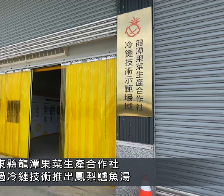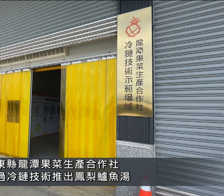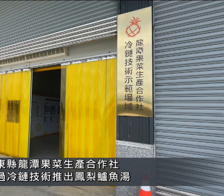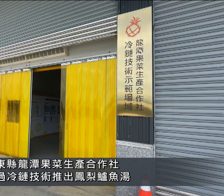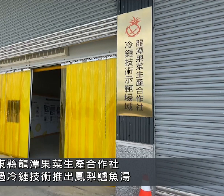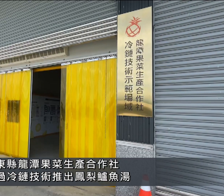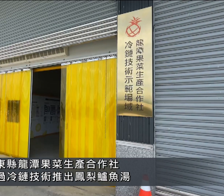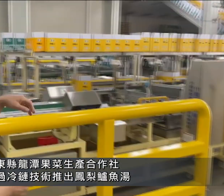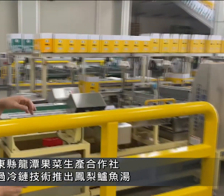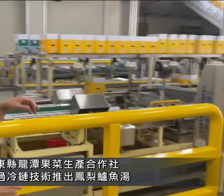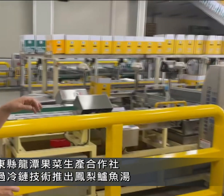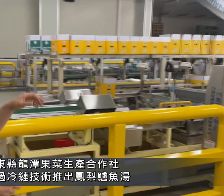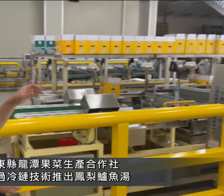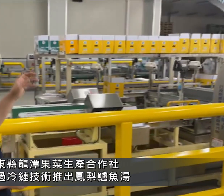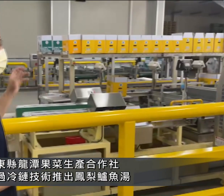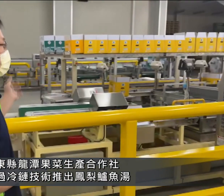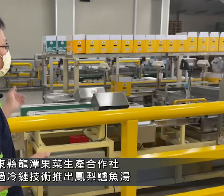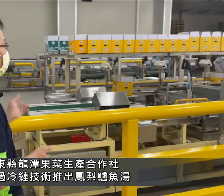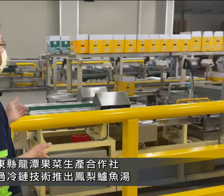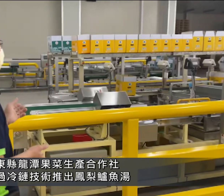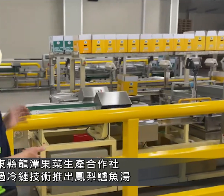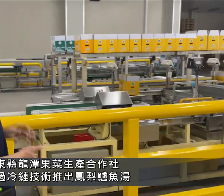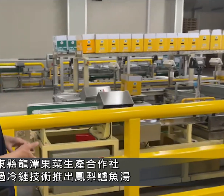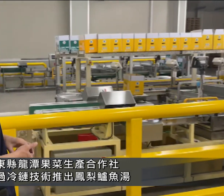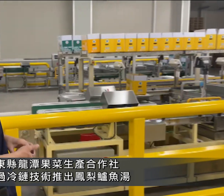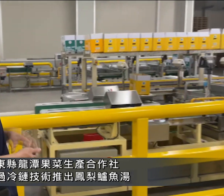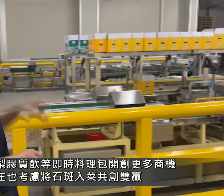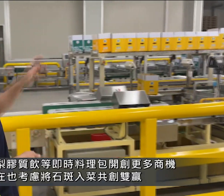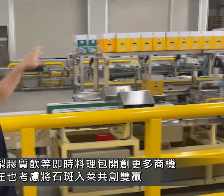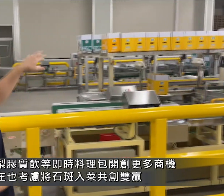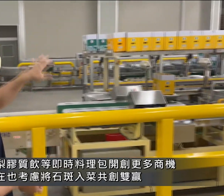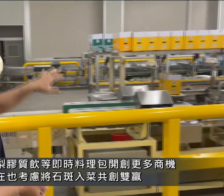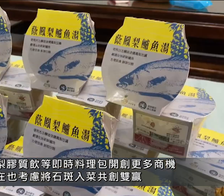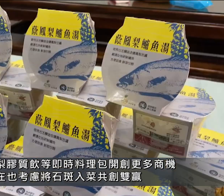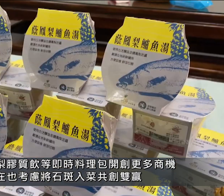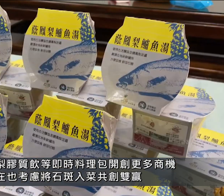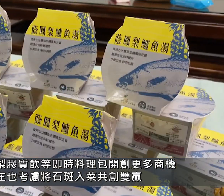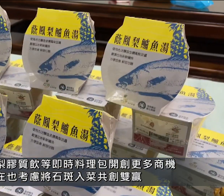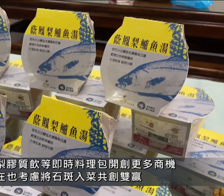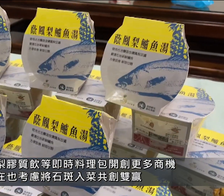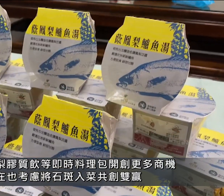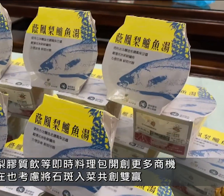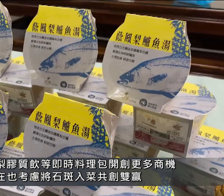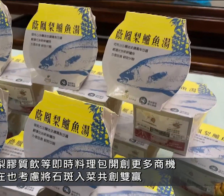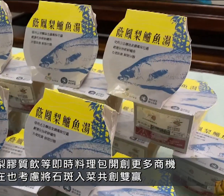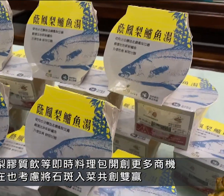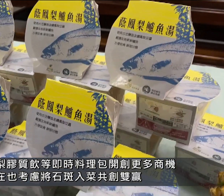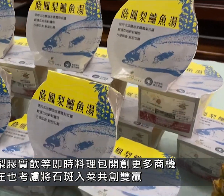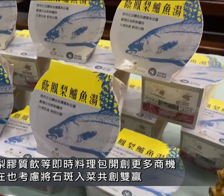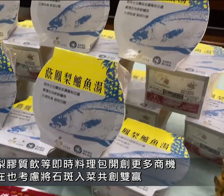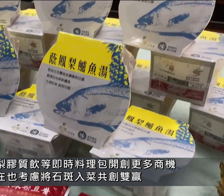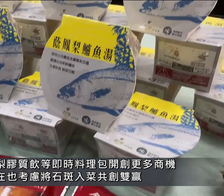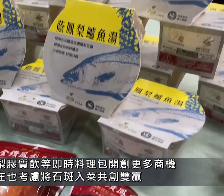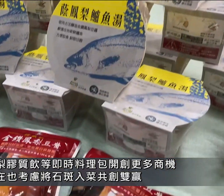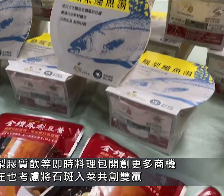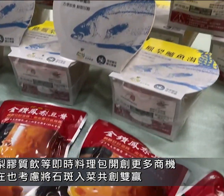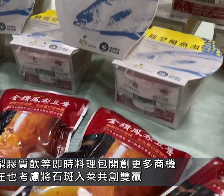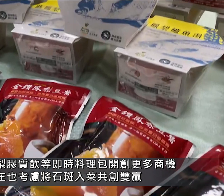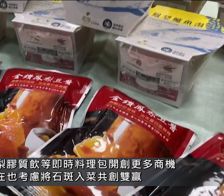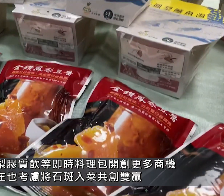透过冷链技术推出凤梨鲈鱼汤、凤梨胶质饮等即食料理包，开创更多商机。现在也考虑将石斑入